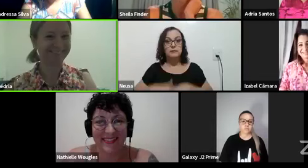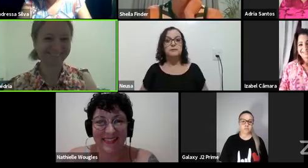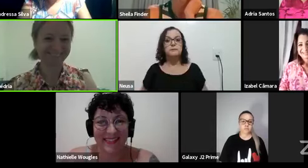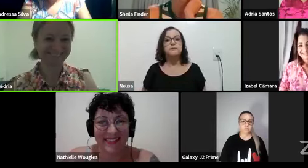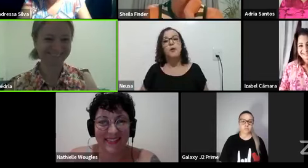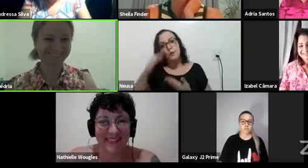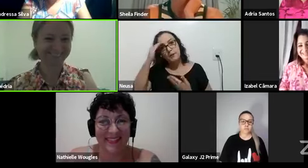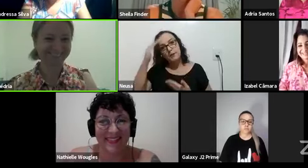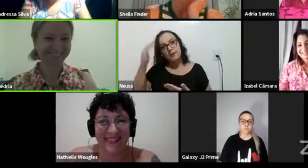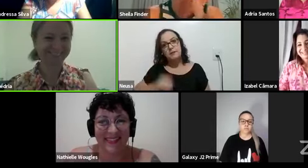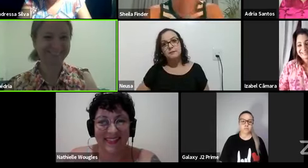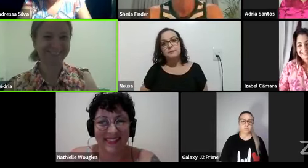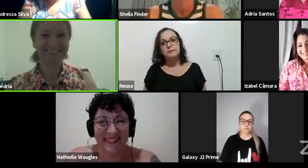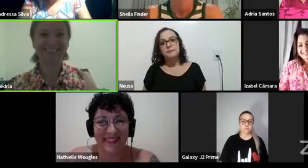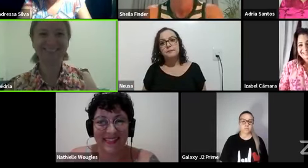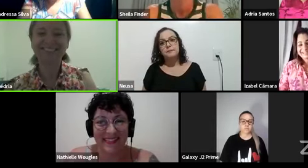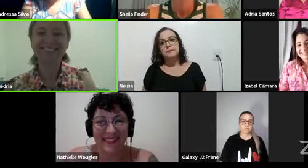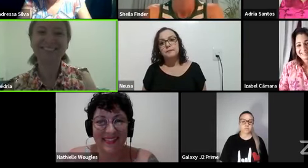Obrigada.